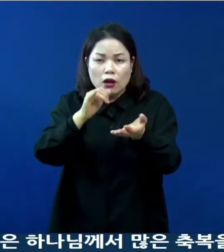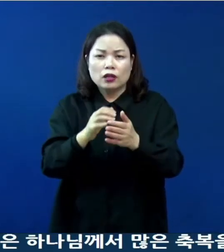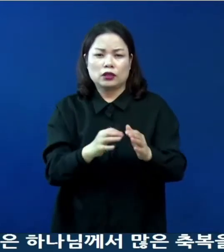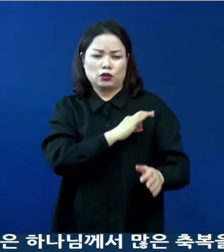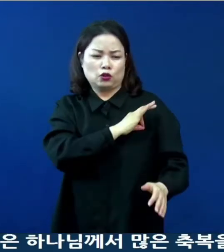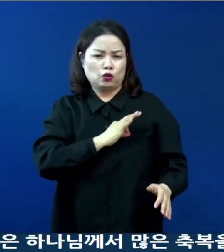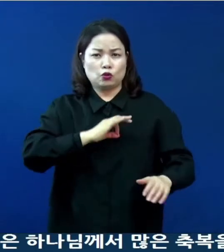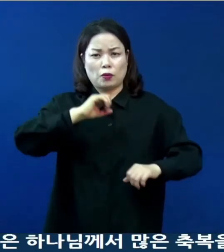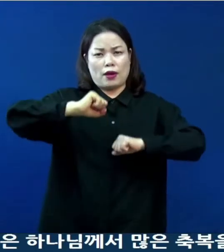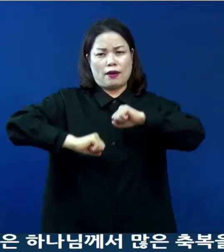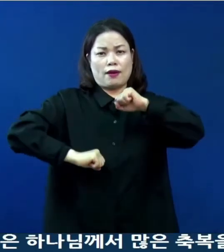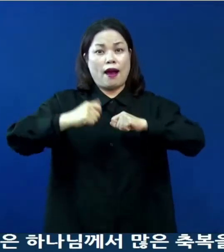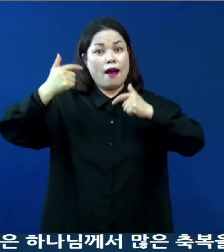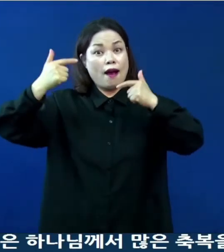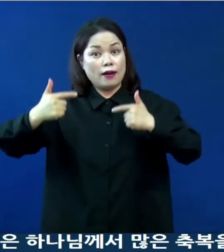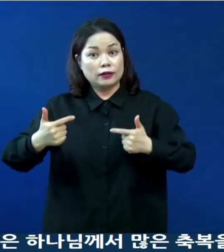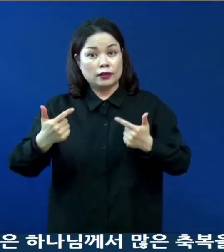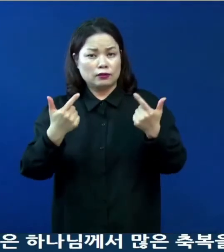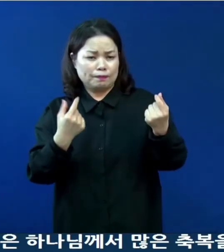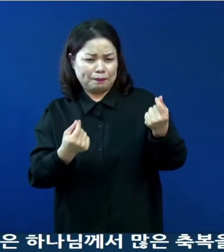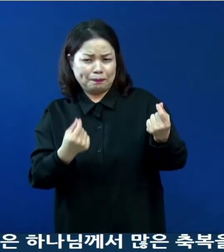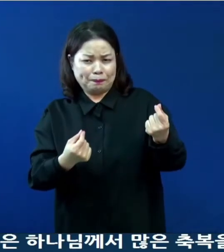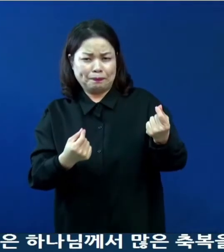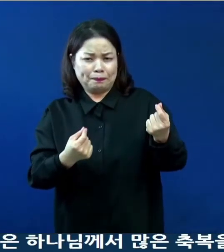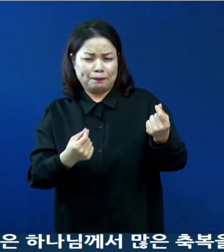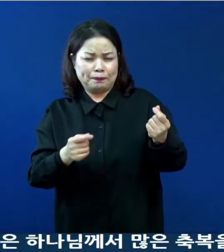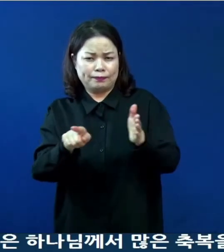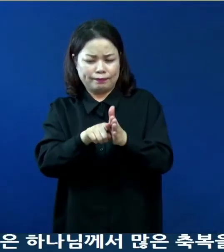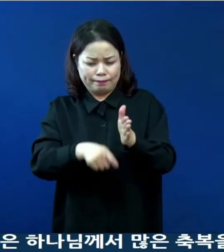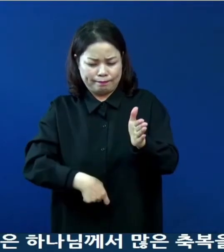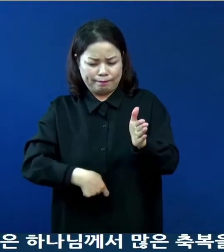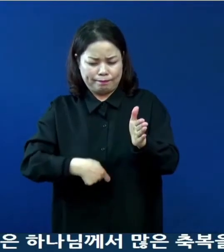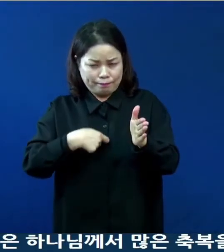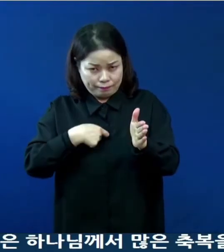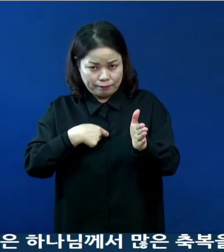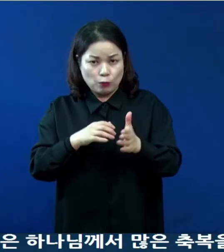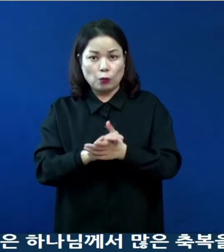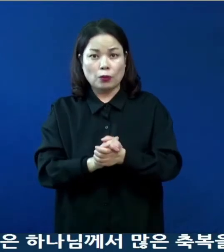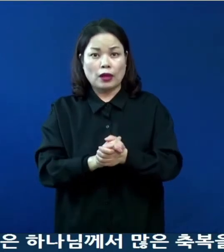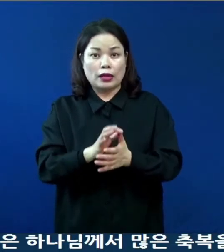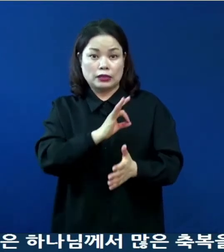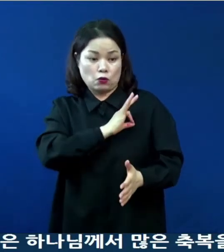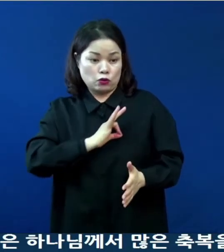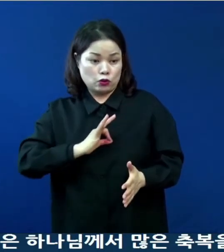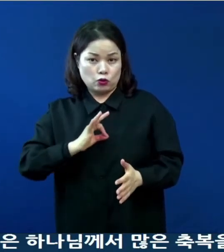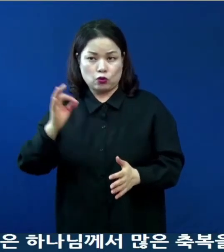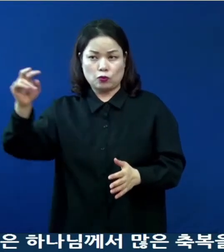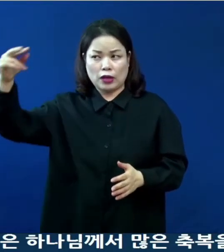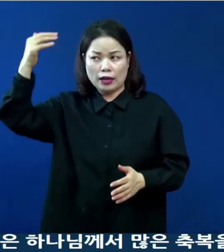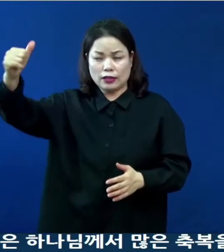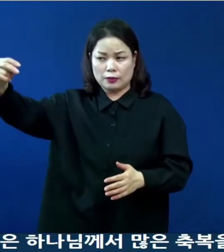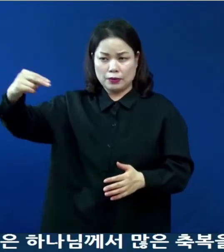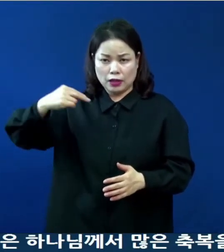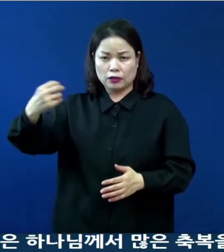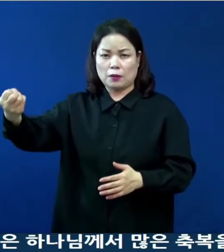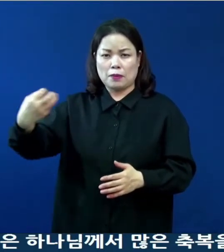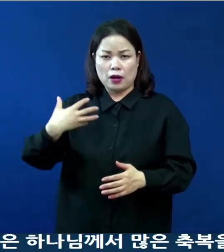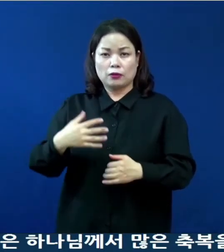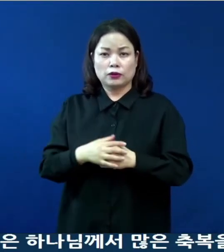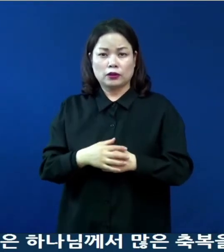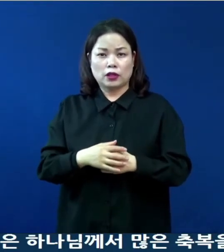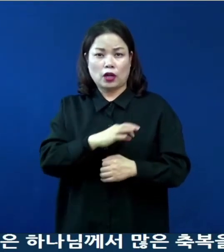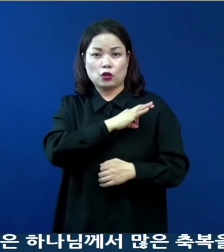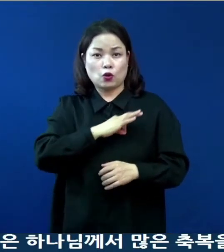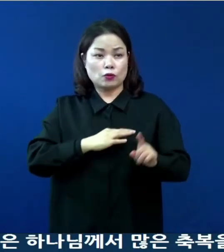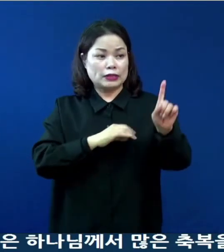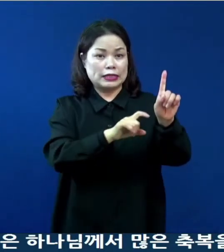욥의 행위가 항상 이러하였더라라고 기록되어 있습니다. 이러한 욥을 향해서 하나님은 이러한 평가를 내리십니다. 욥기